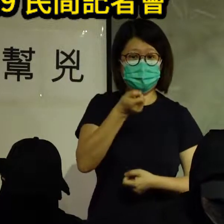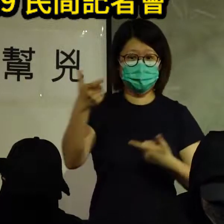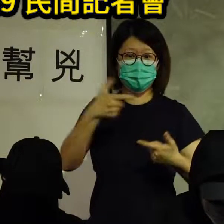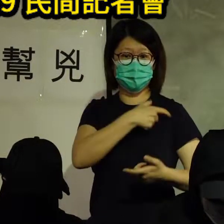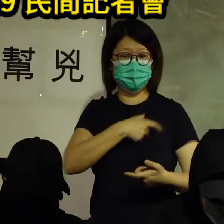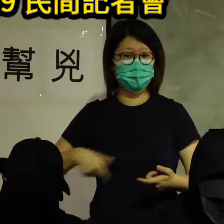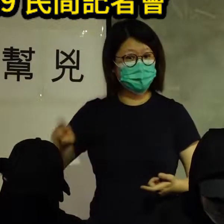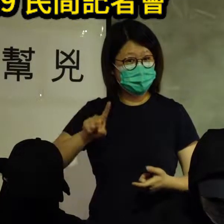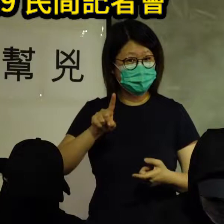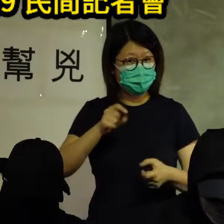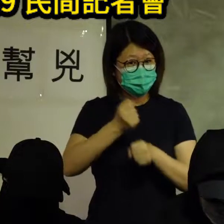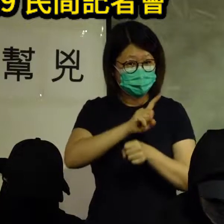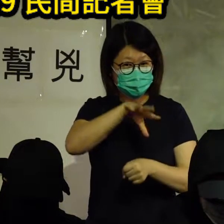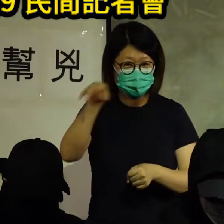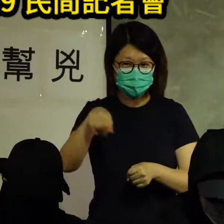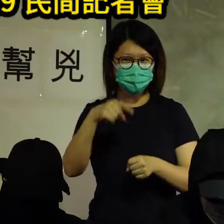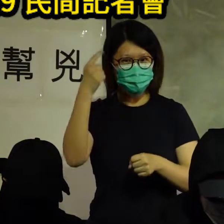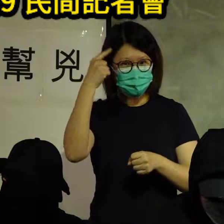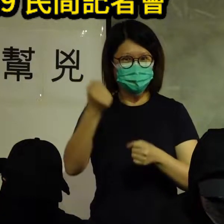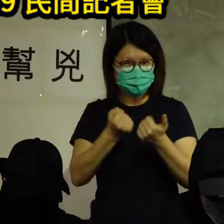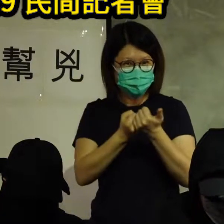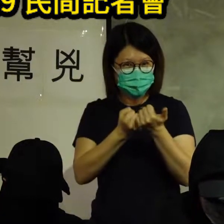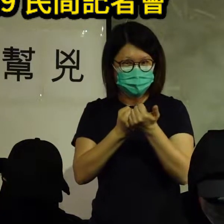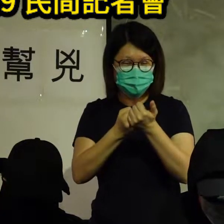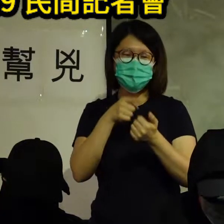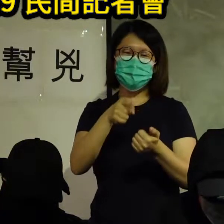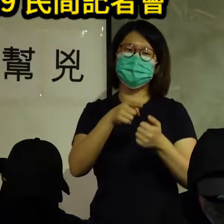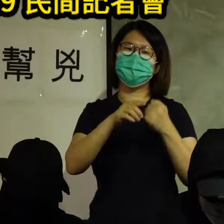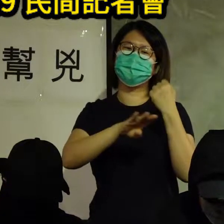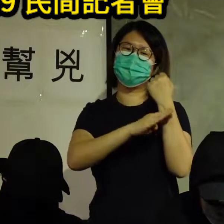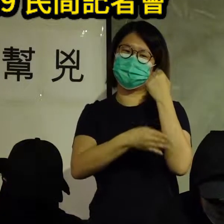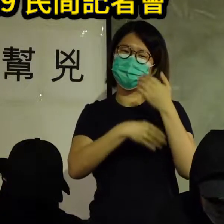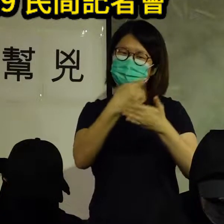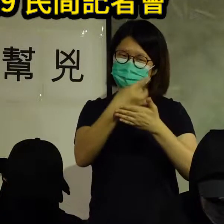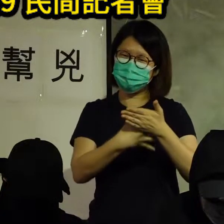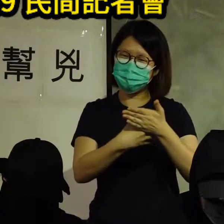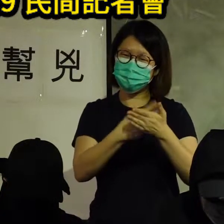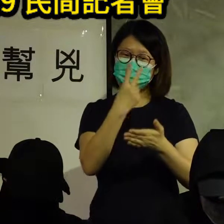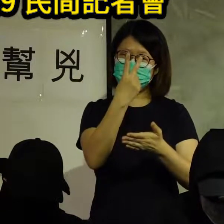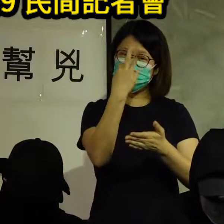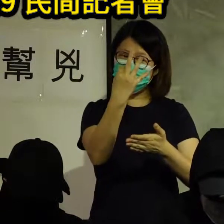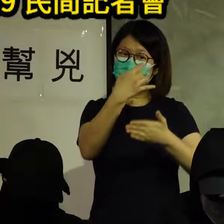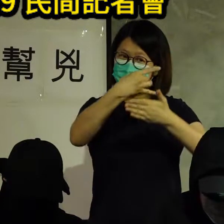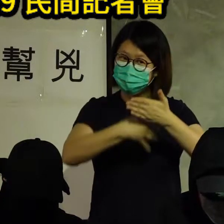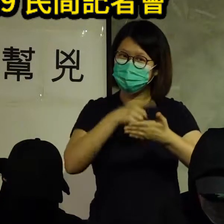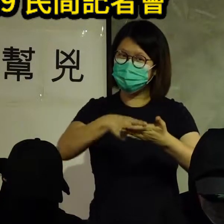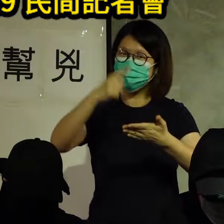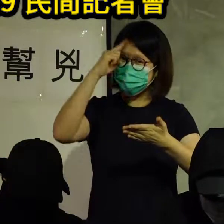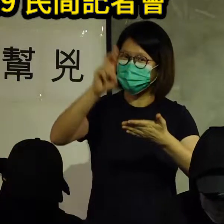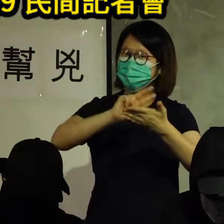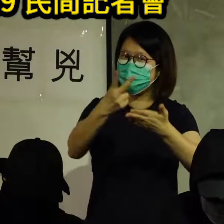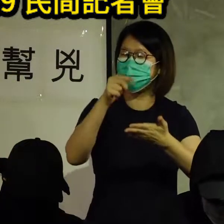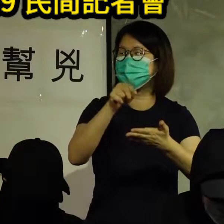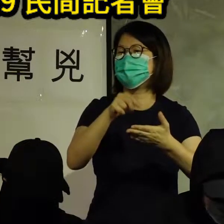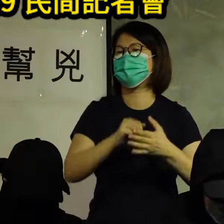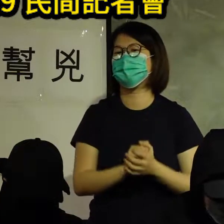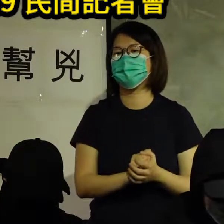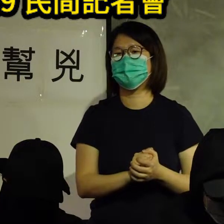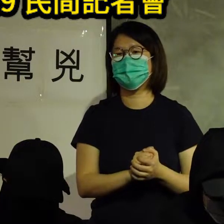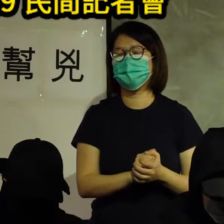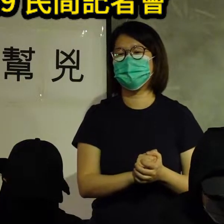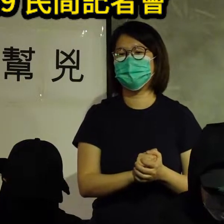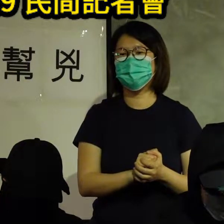23條對香港人來說是一個夢魘言論是我們敢於以死相駁幾項自由